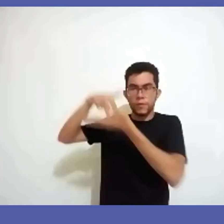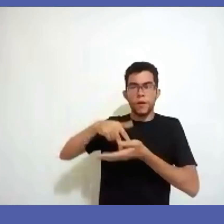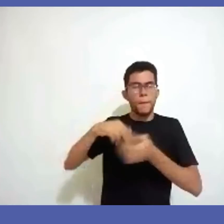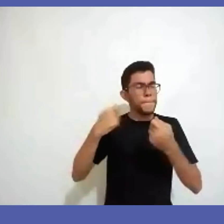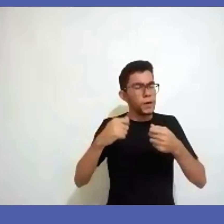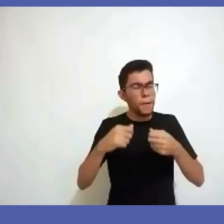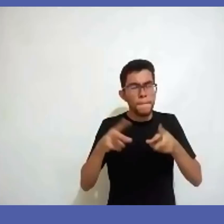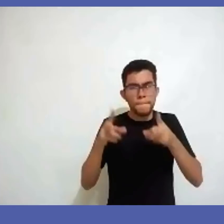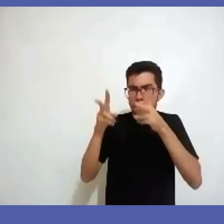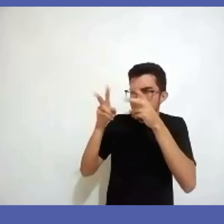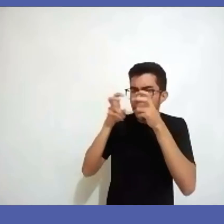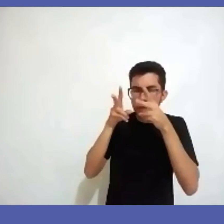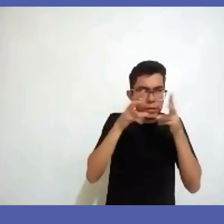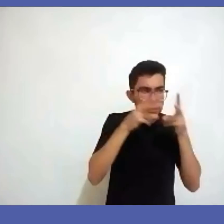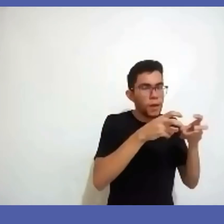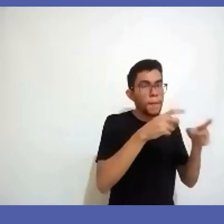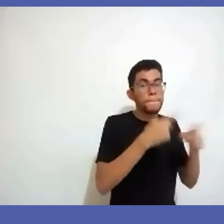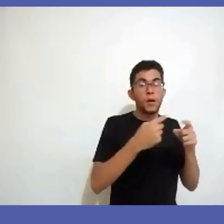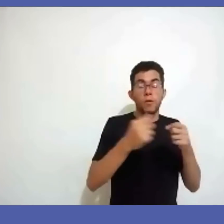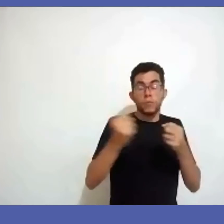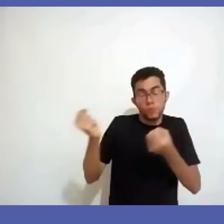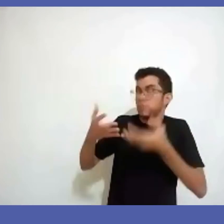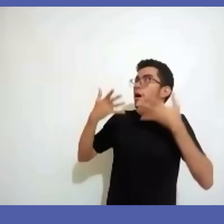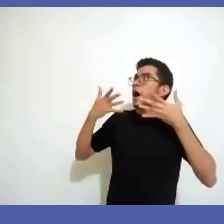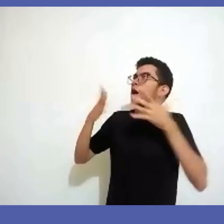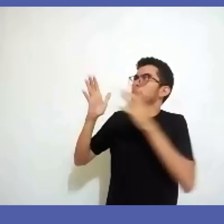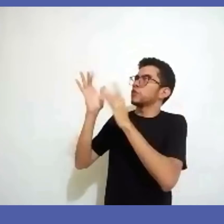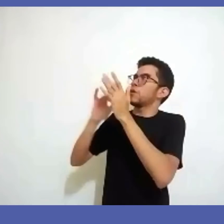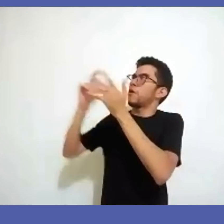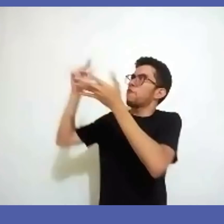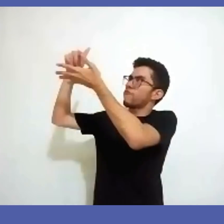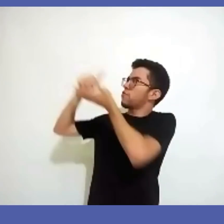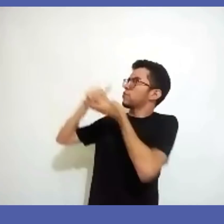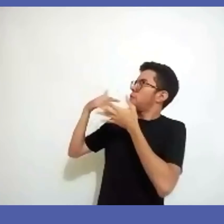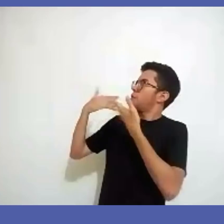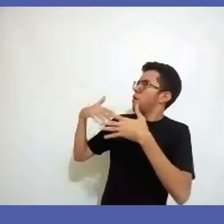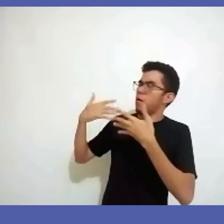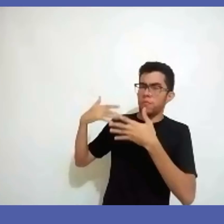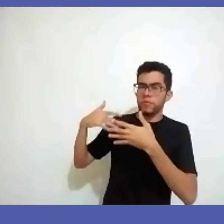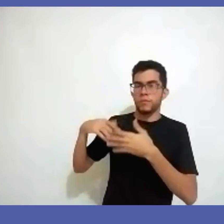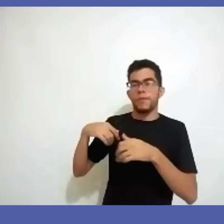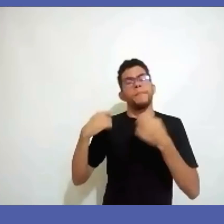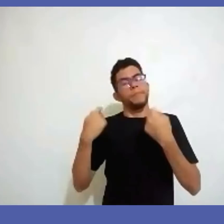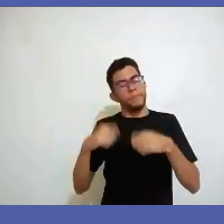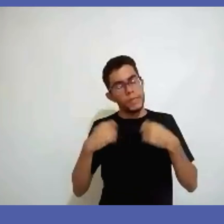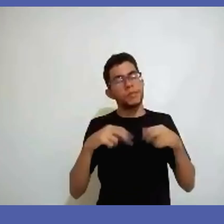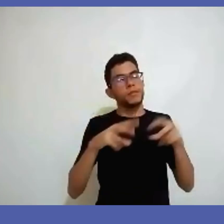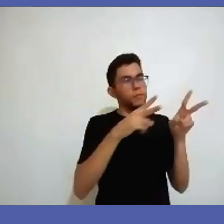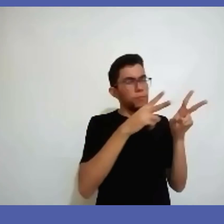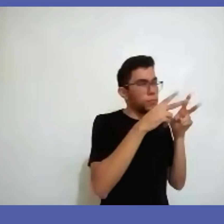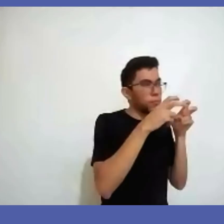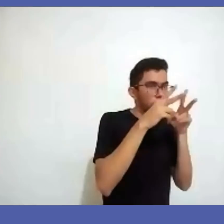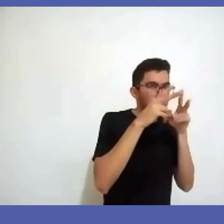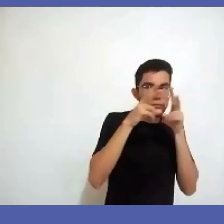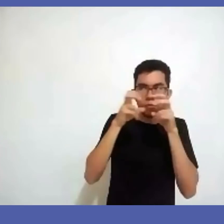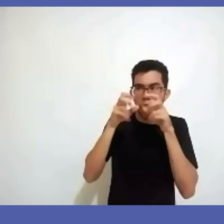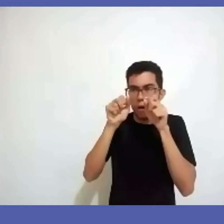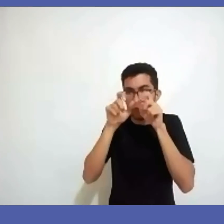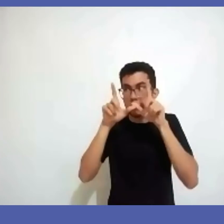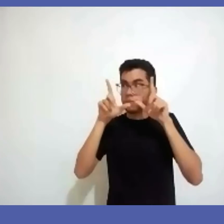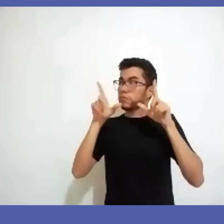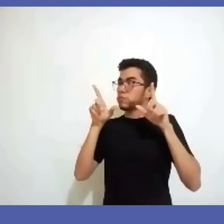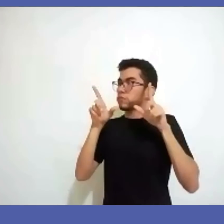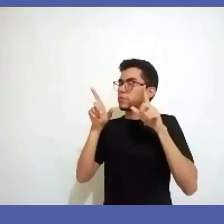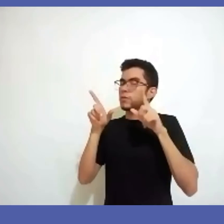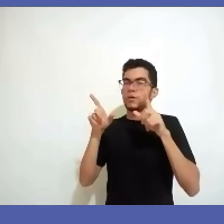Eu estou contando essa história e você não deve ouvir só como história. Você deve ouvir como alerta, como